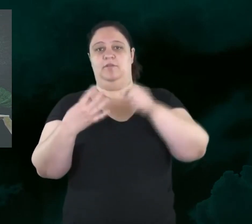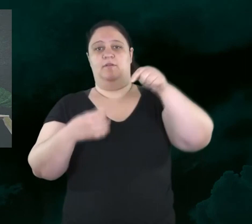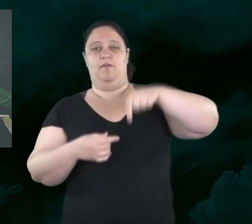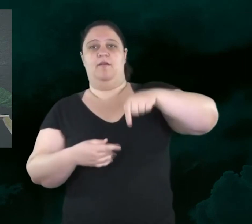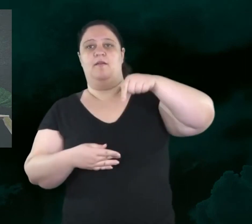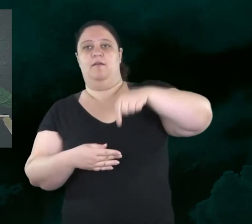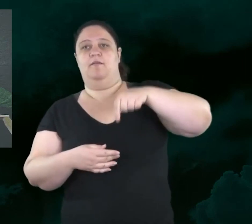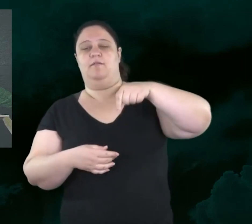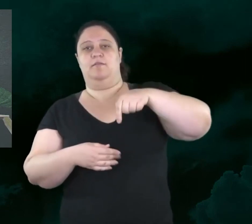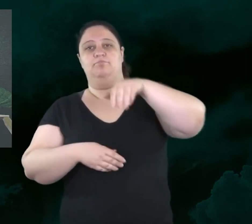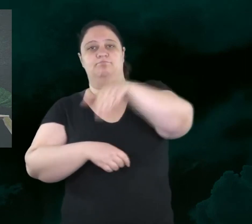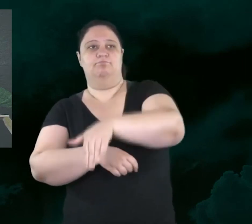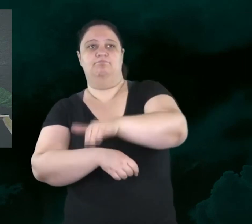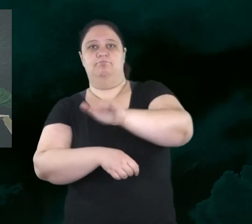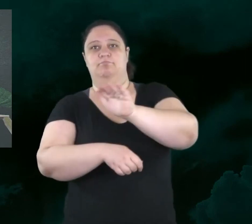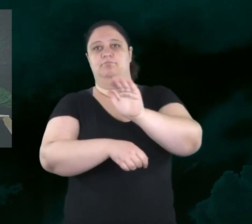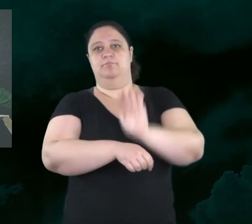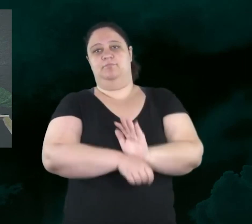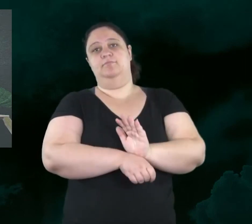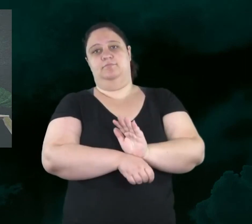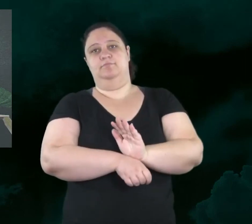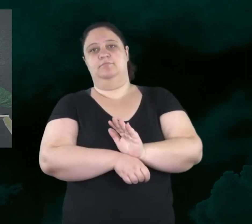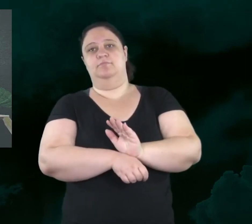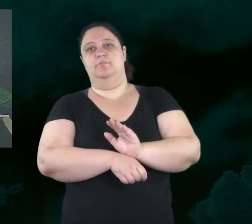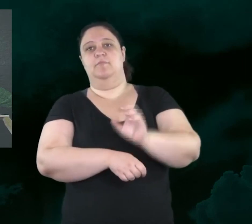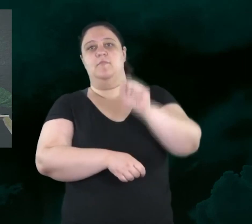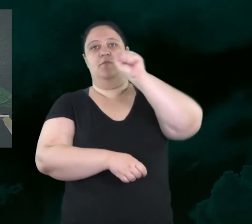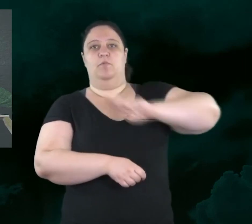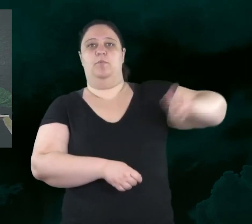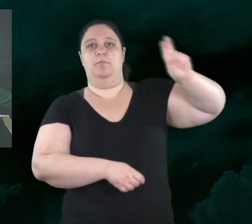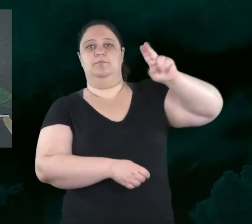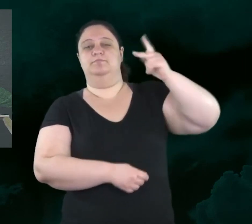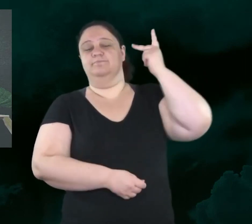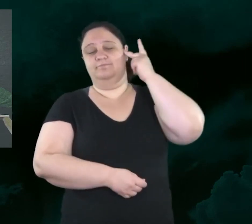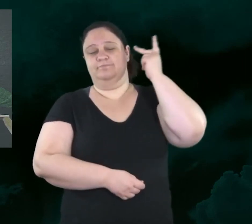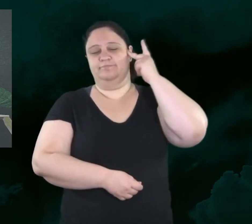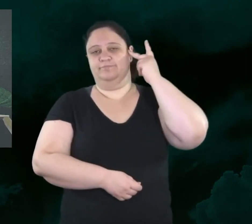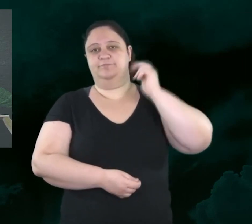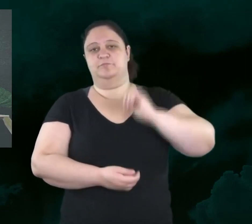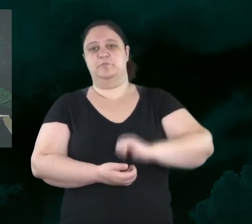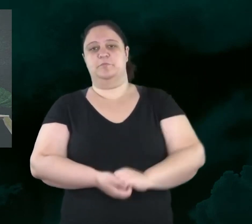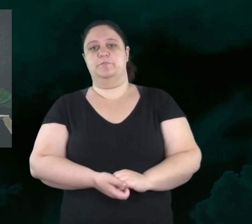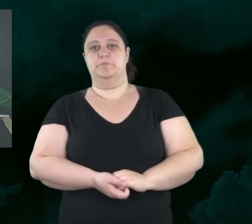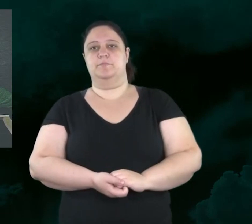diretamente da Estância Árvore da Vida, Sumaré, São Paulo.